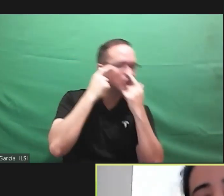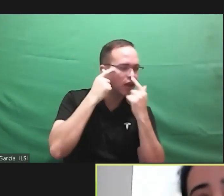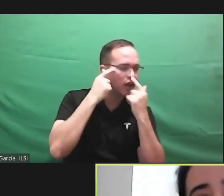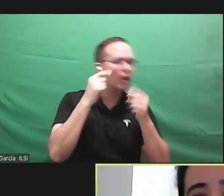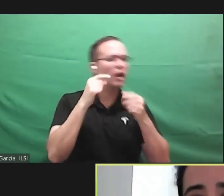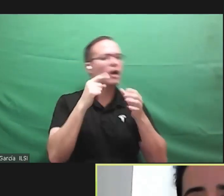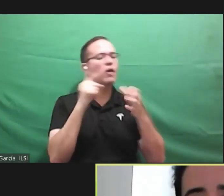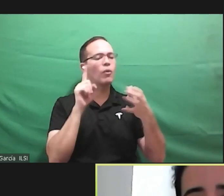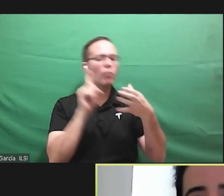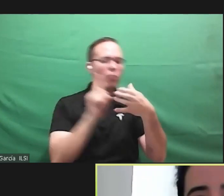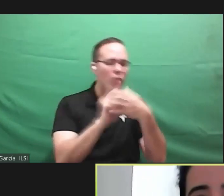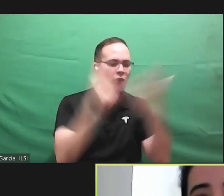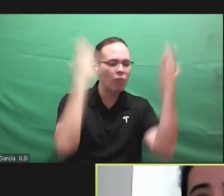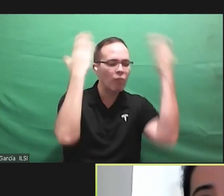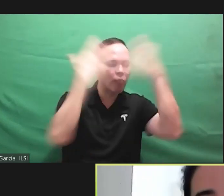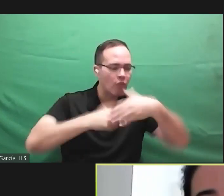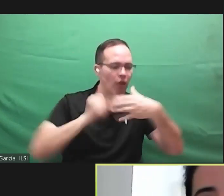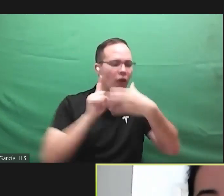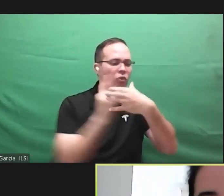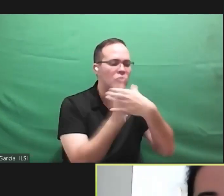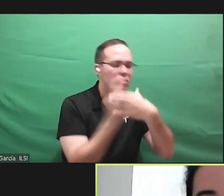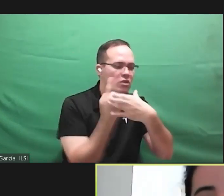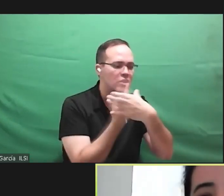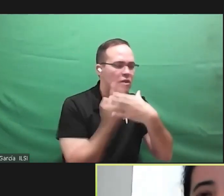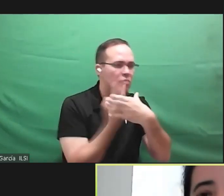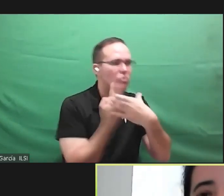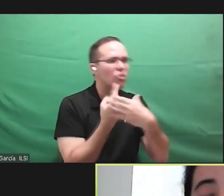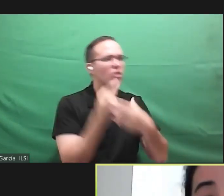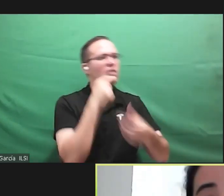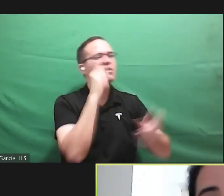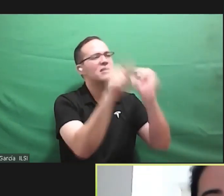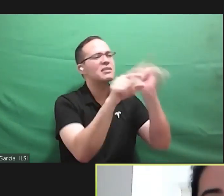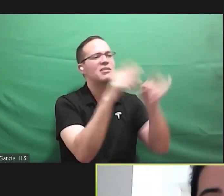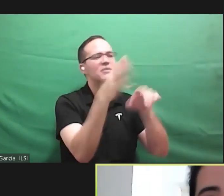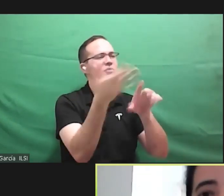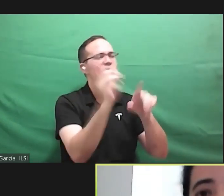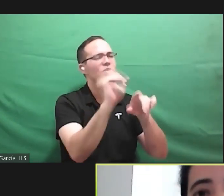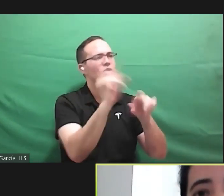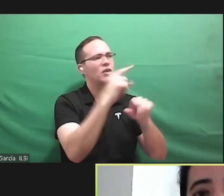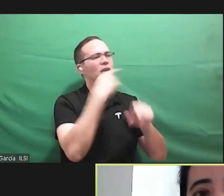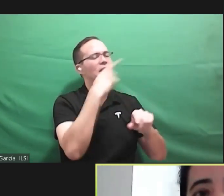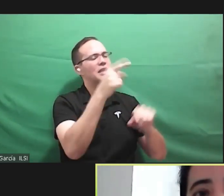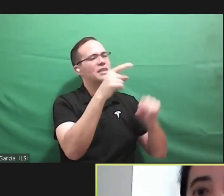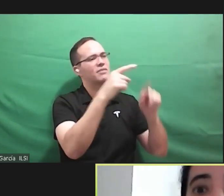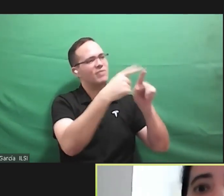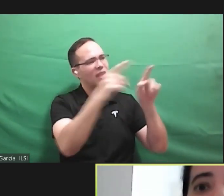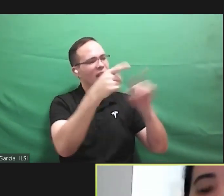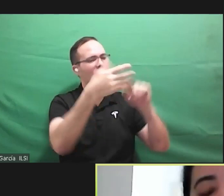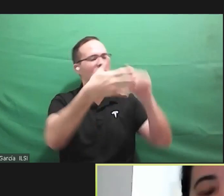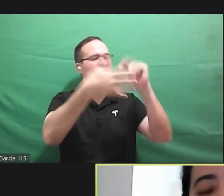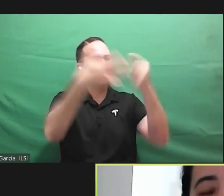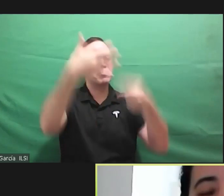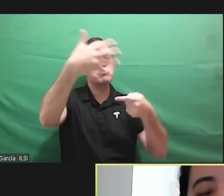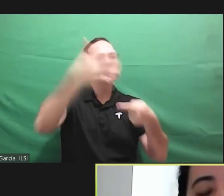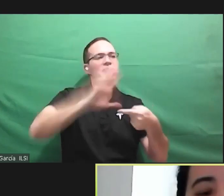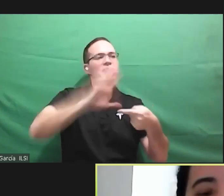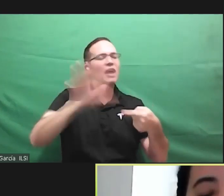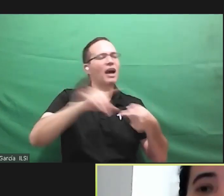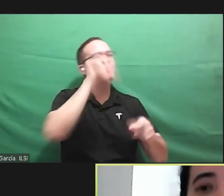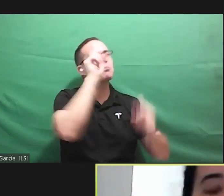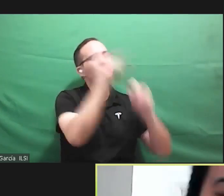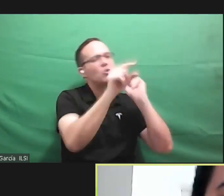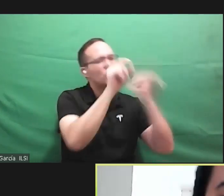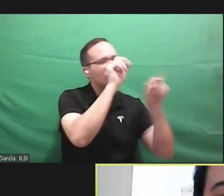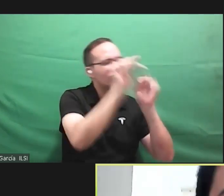será mucho, mucho más grande, como inviabiliza el censo. Por eso que es muy importante no solo